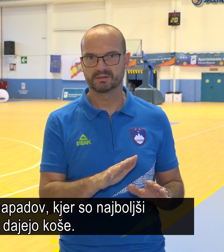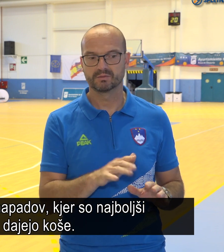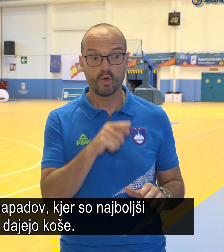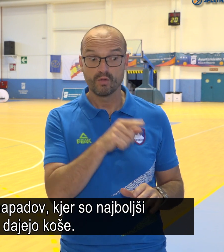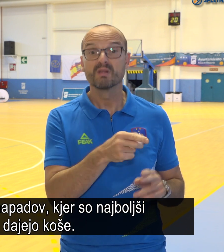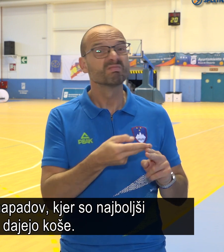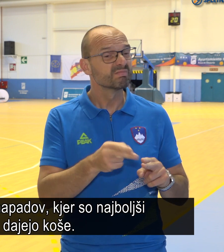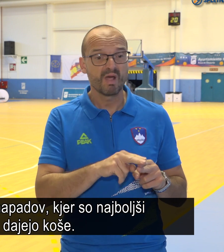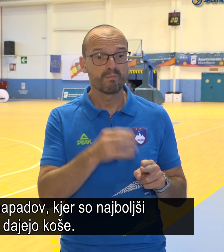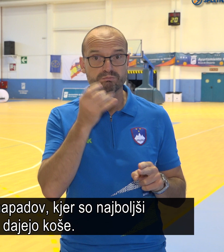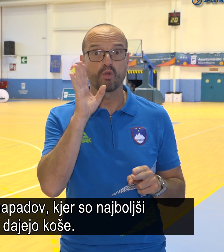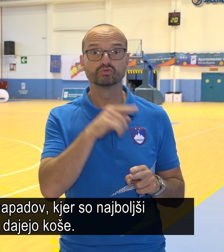najboljši in najlažje dajejo koše.